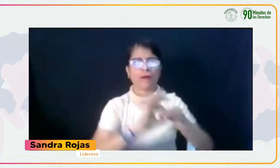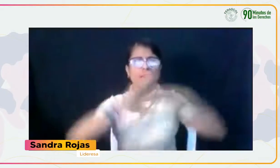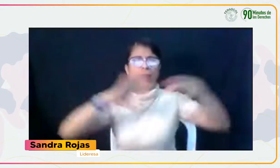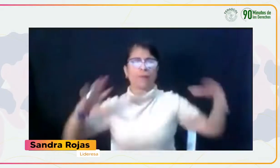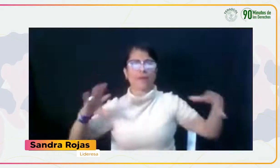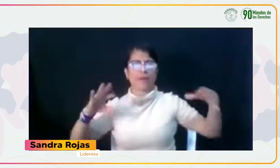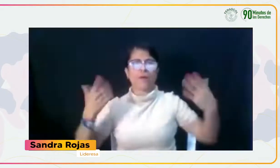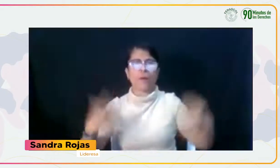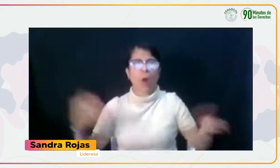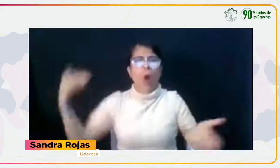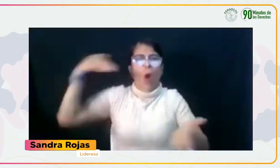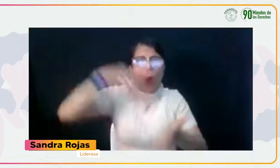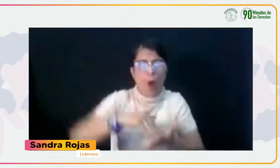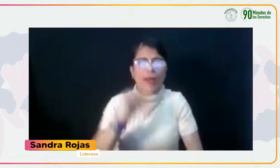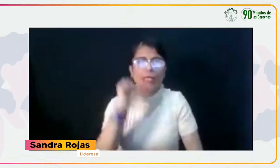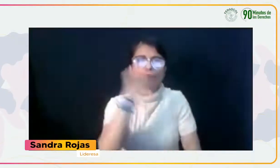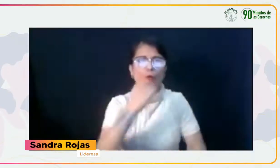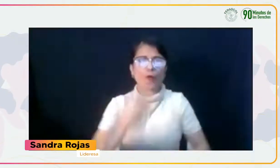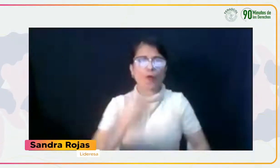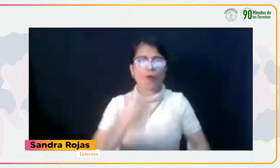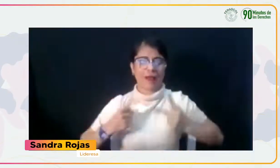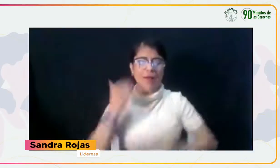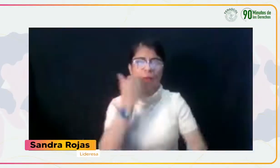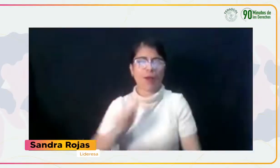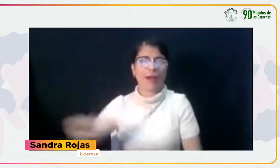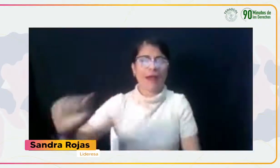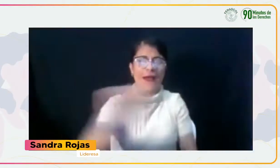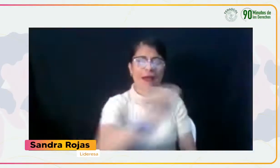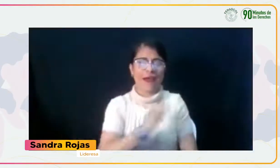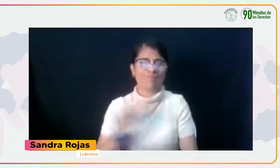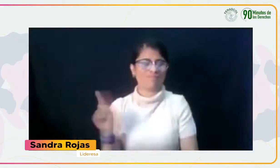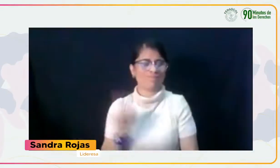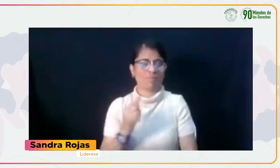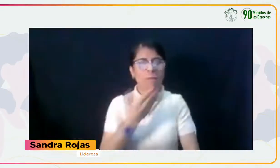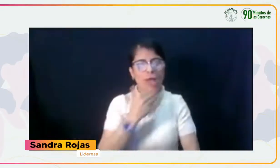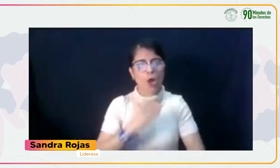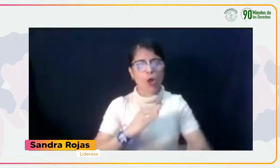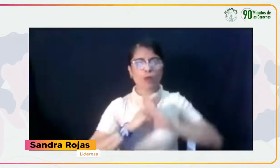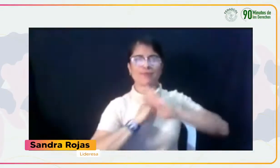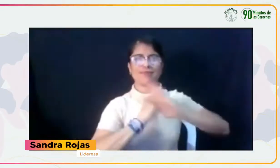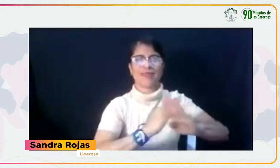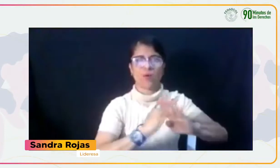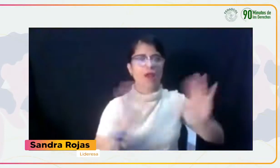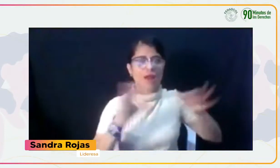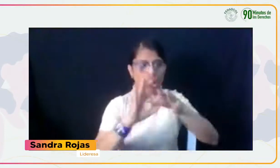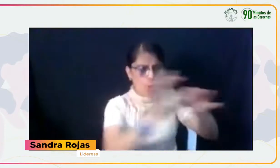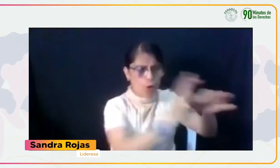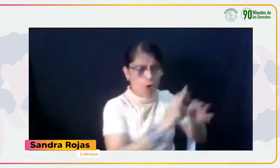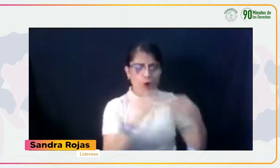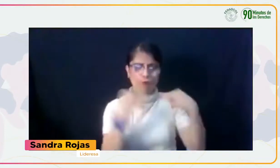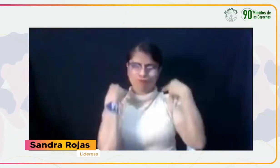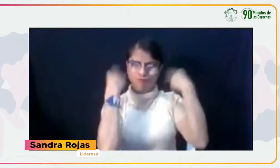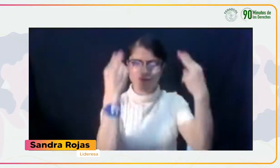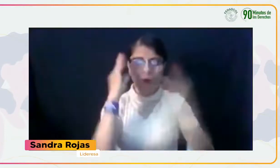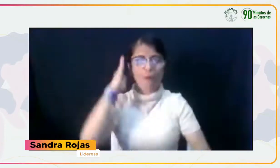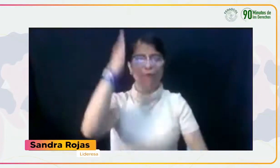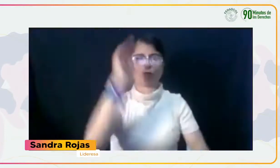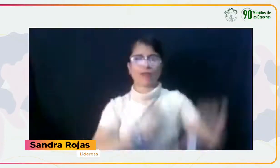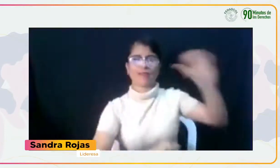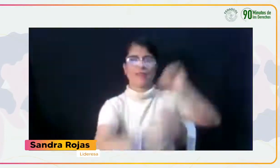y no desde el conflicto, sino también desde la articulación, que luchemos como mujeres porque es un mismo sentir y que también nos protejamos,